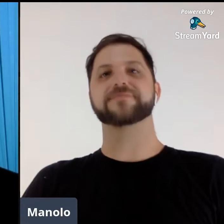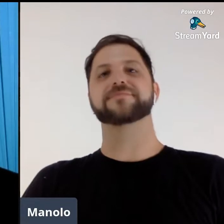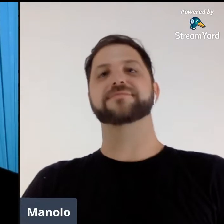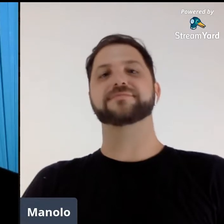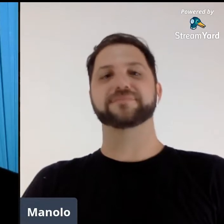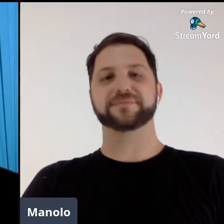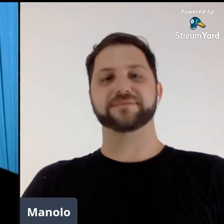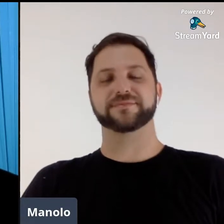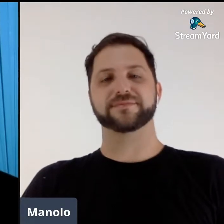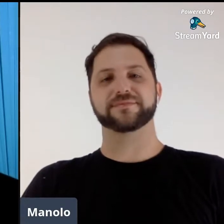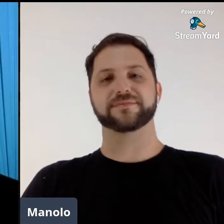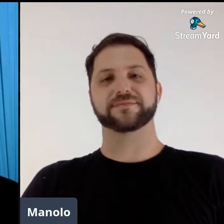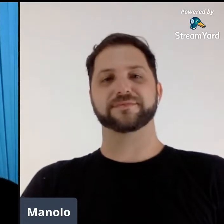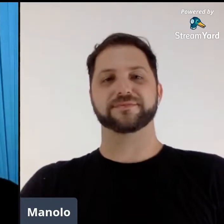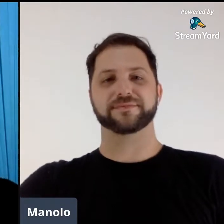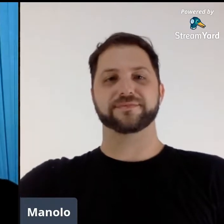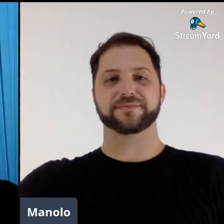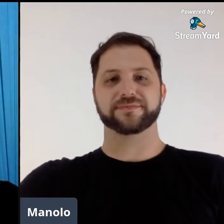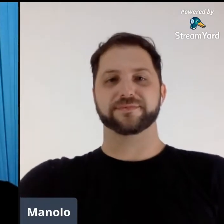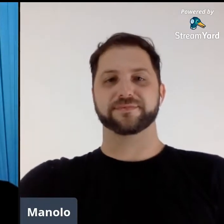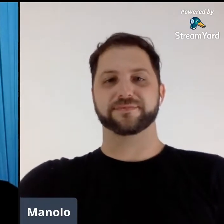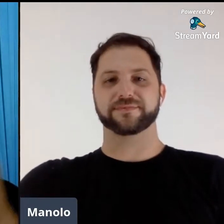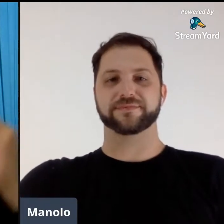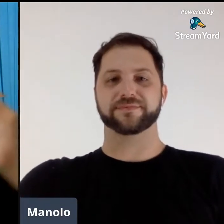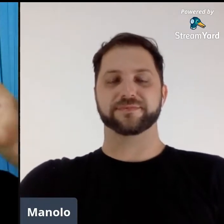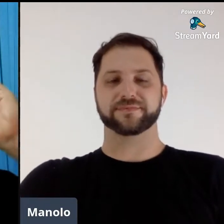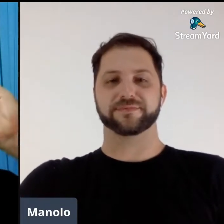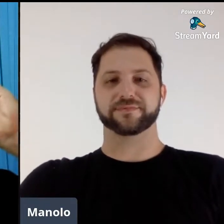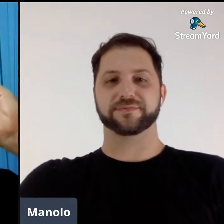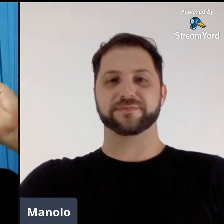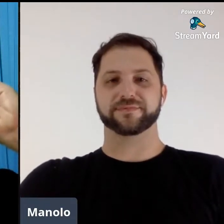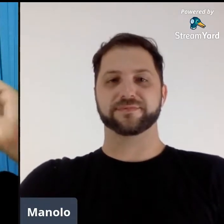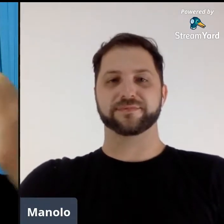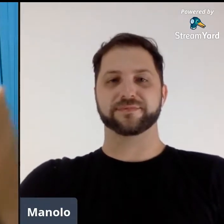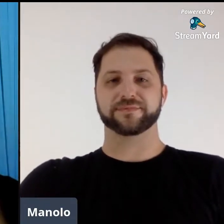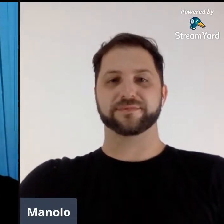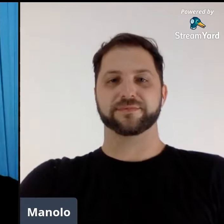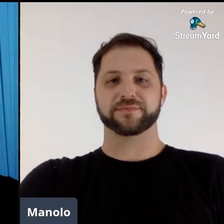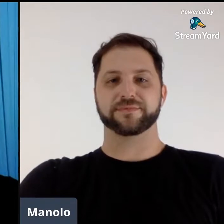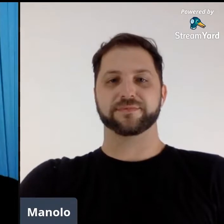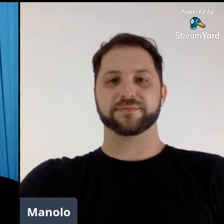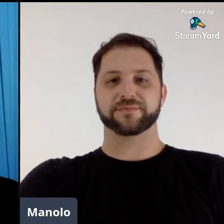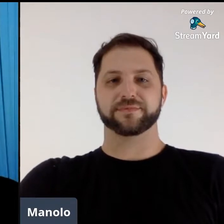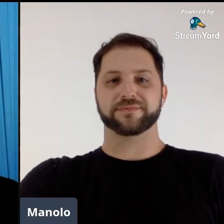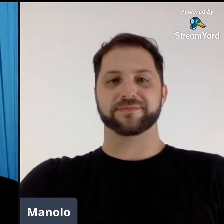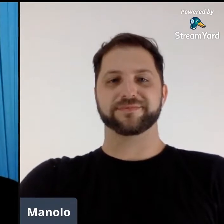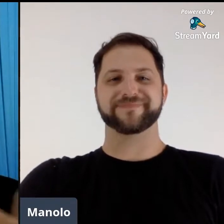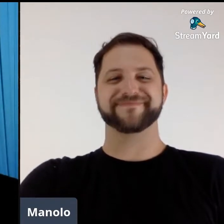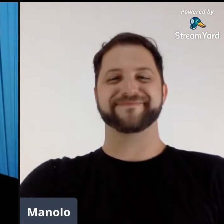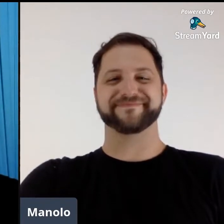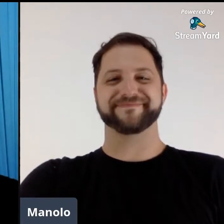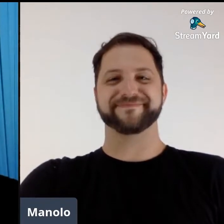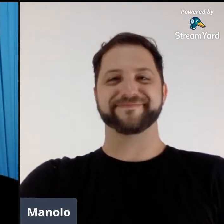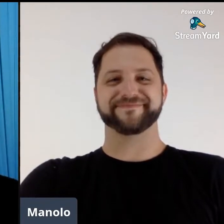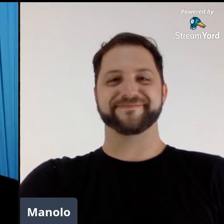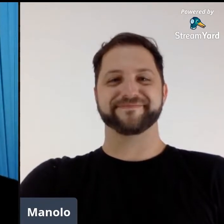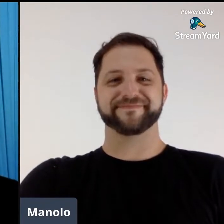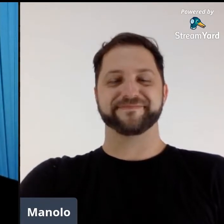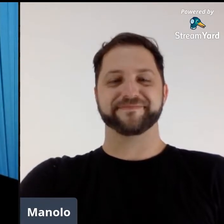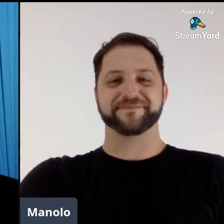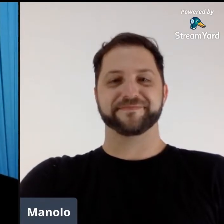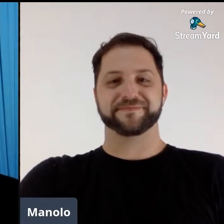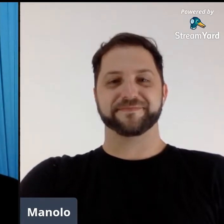é explicar para o pessoal, principalmente da nossa rede, né, da Resistência Científica. Por isso eu trouxe o nosso convidado Manolo e o outro convidado, que é o